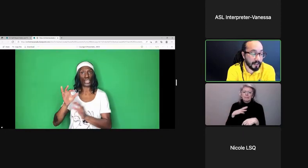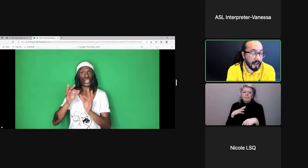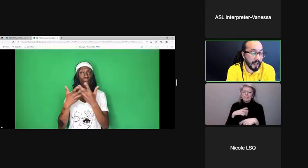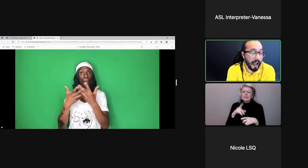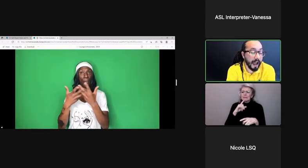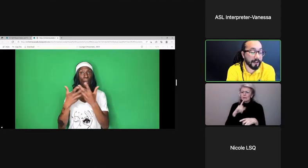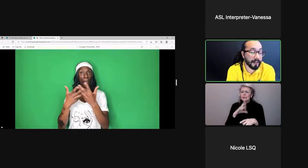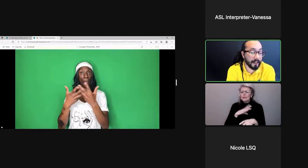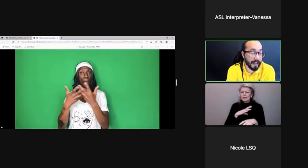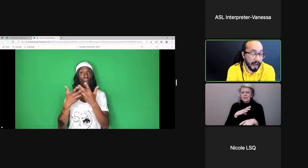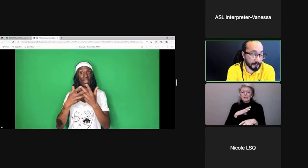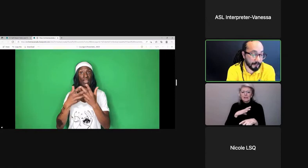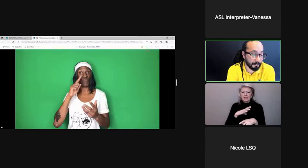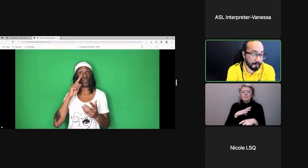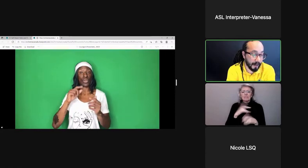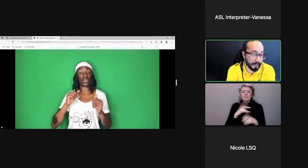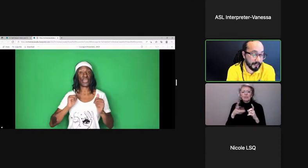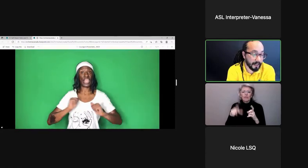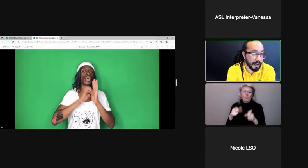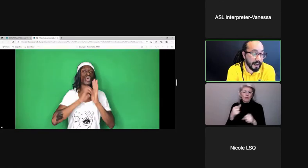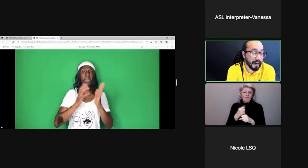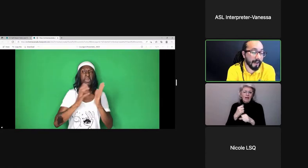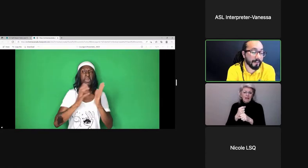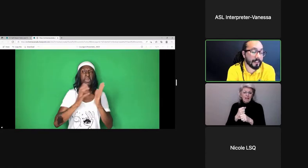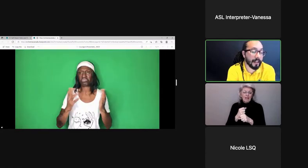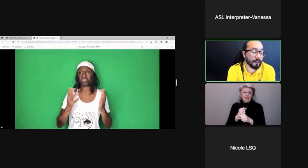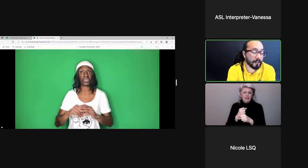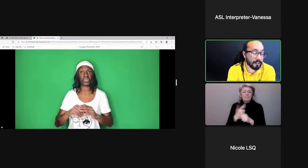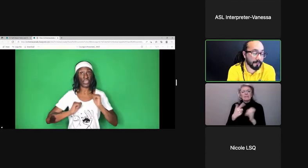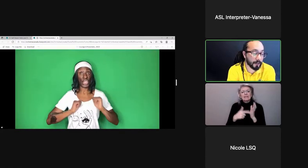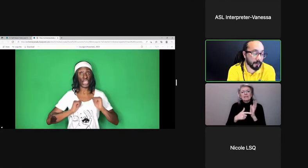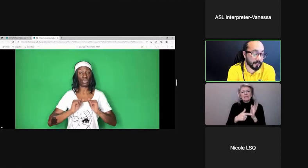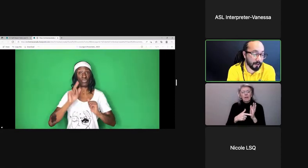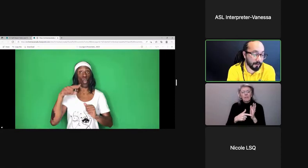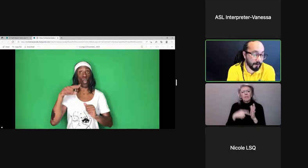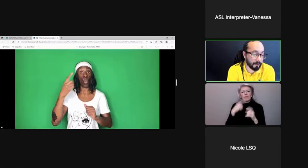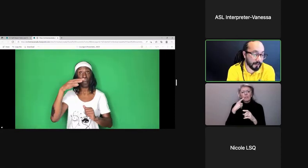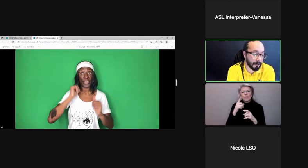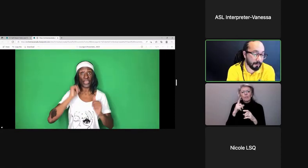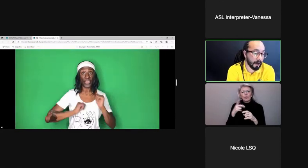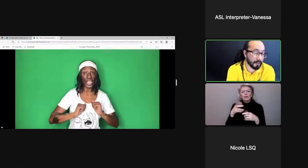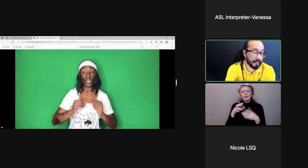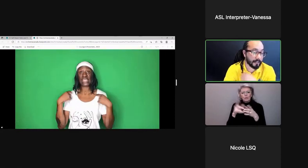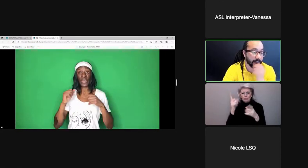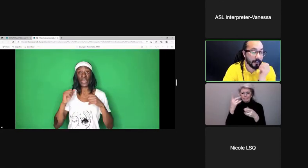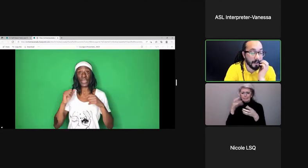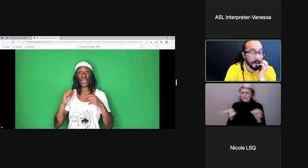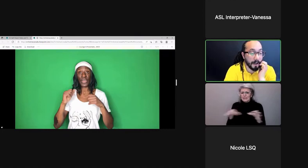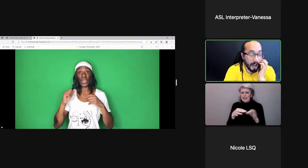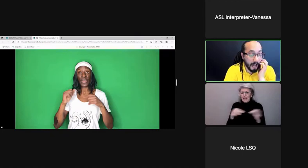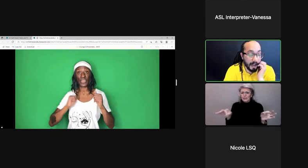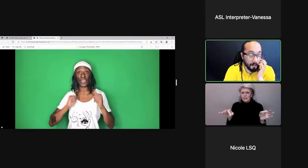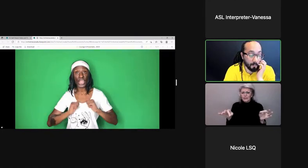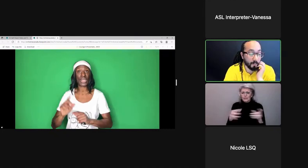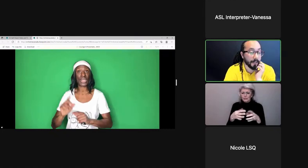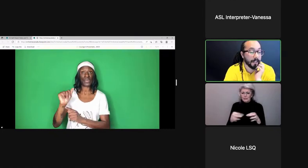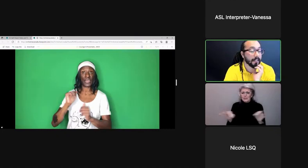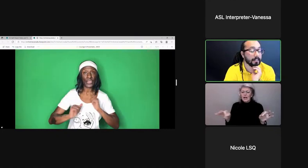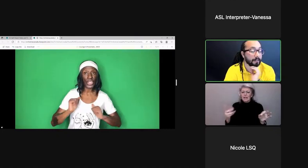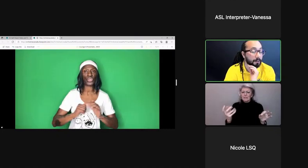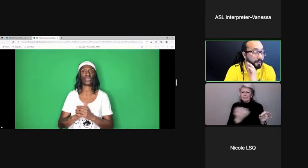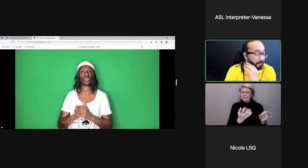des choses à faire, par exemple au niveau du sous-titrage, d'avoir des